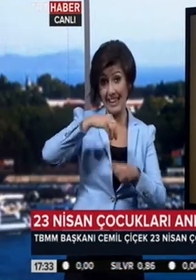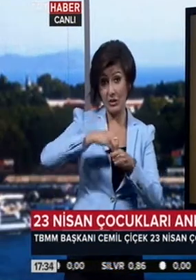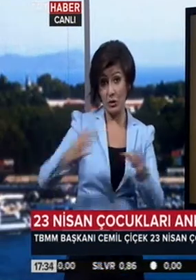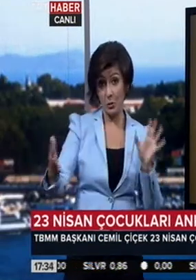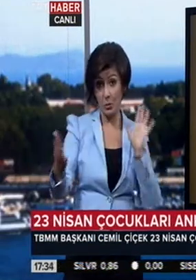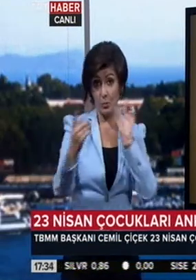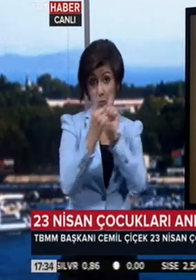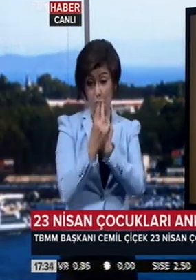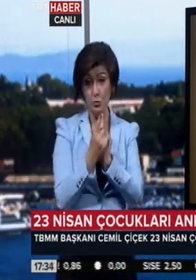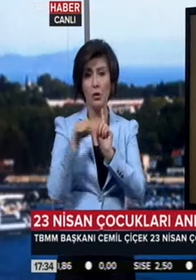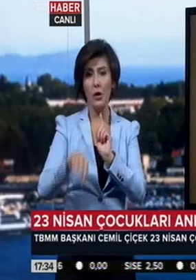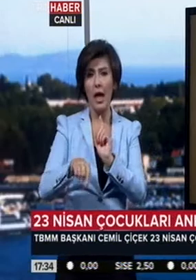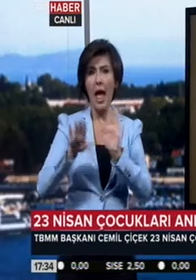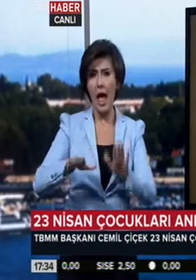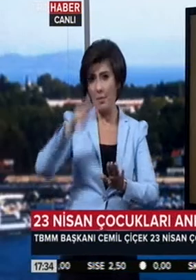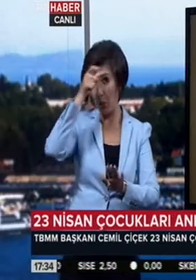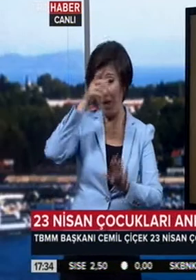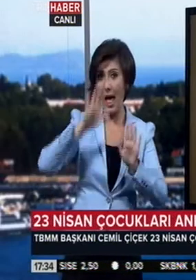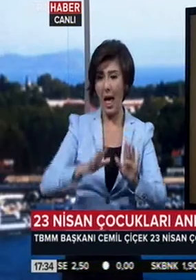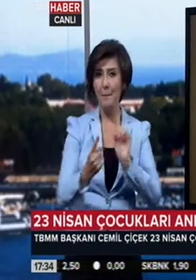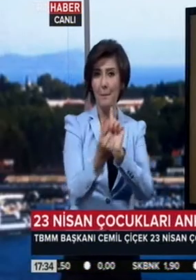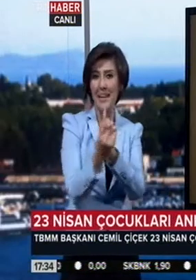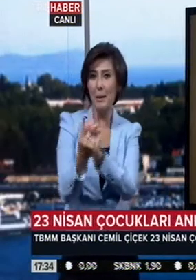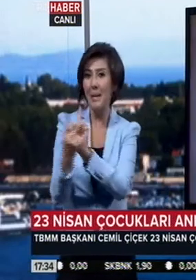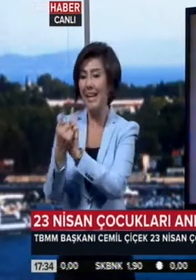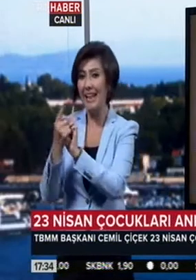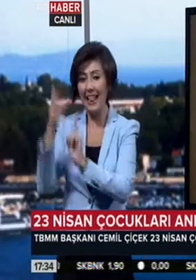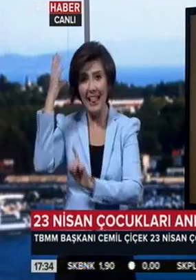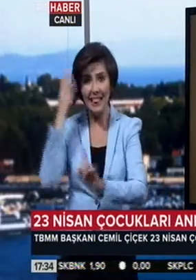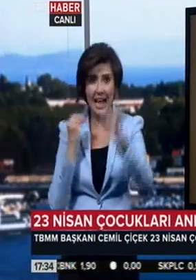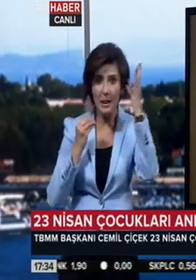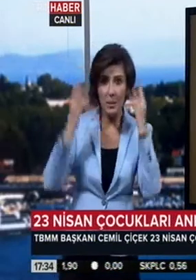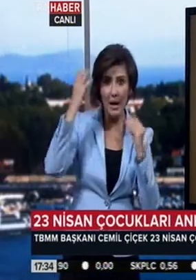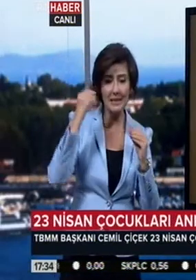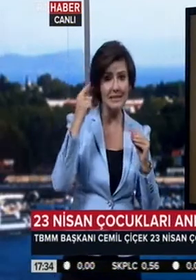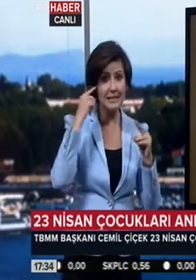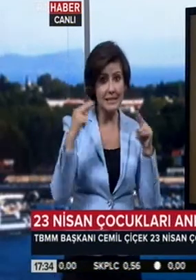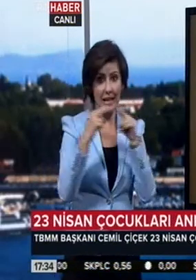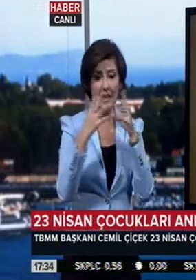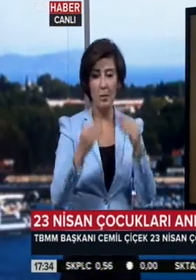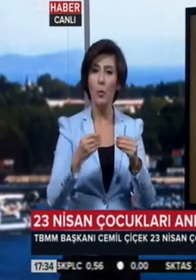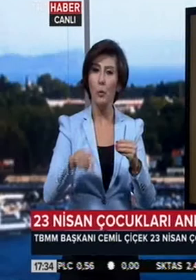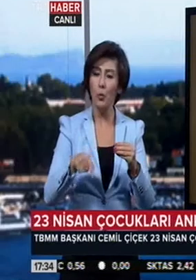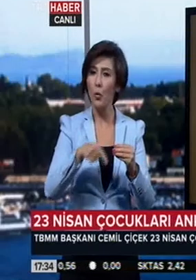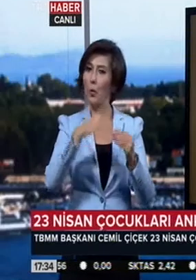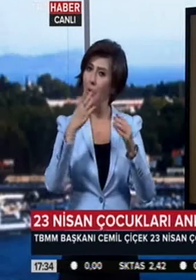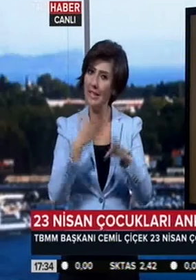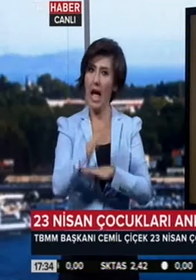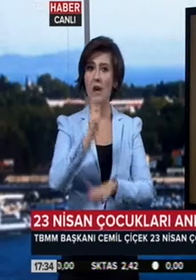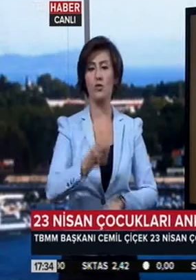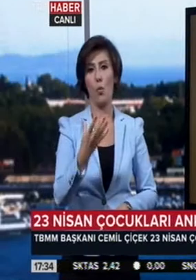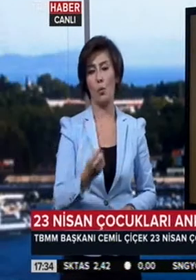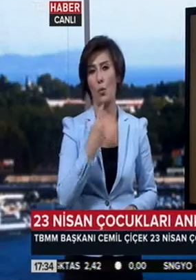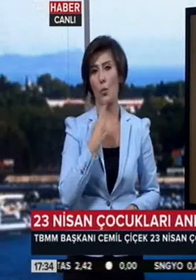buluşturarak sizlerin hem ülkemizi hem de birbirinizi tanımamızı bu vesileyle gerçekleştirmiş oluyoruz.